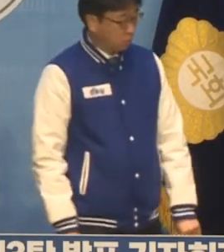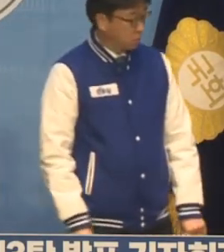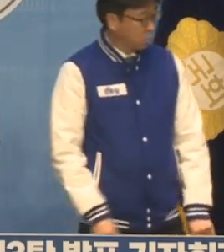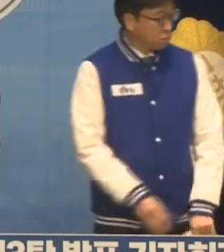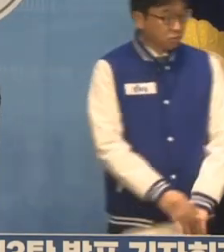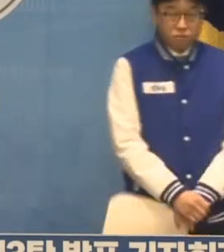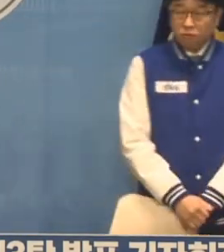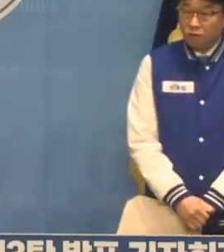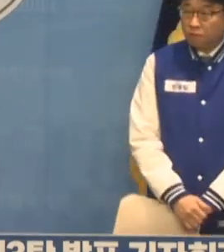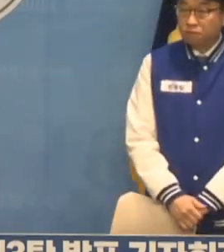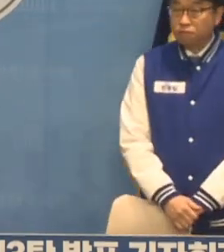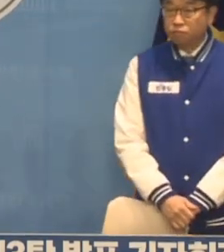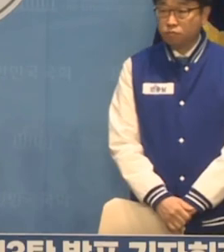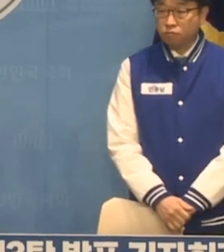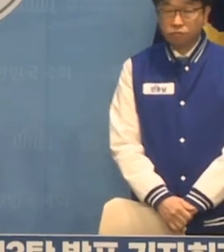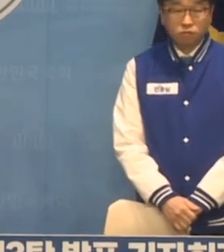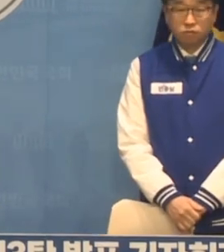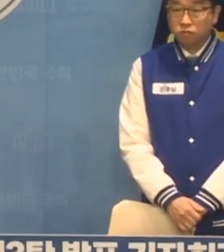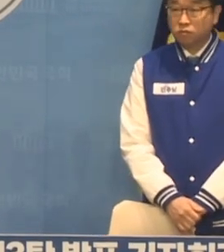그냥 편하게 사셨다.